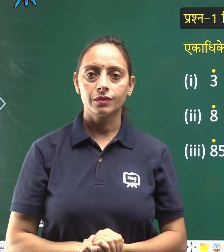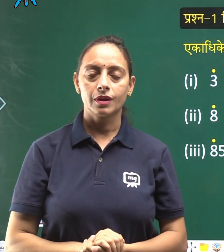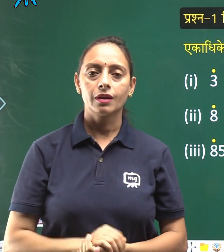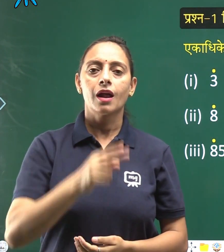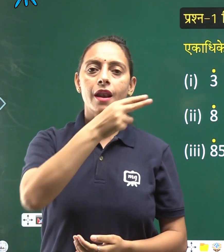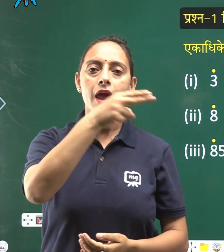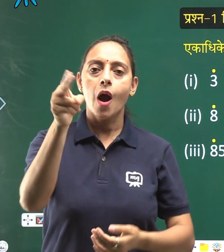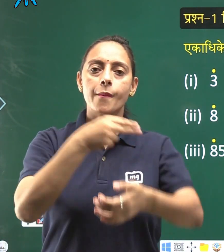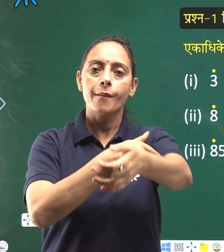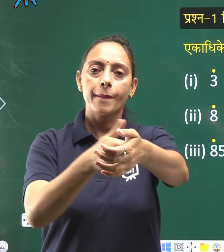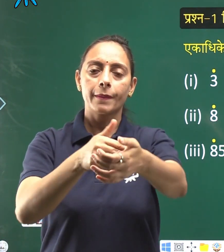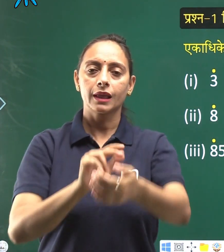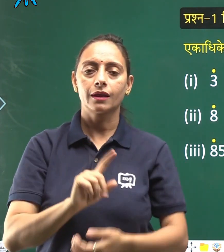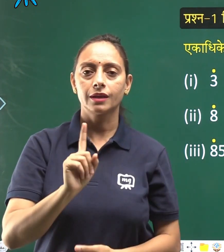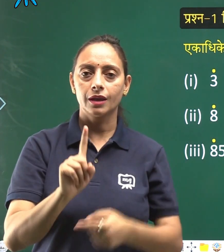एकाधिकेन।